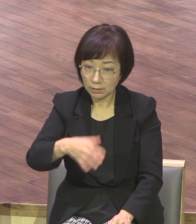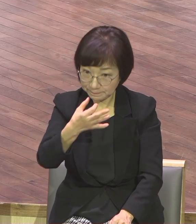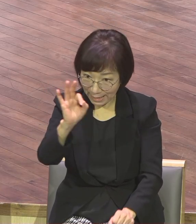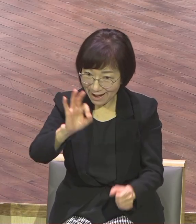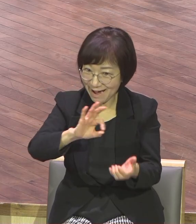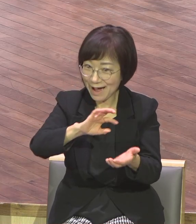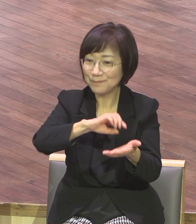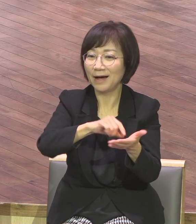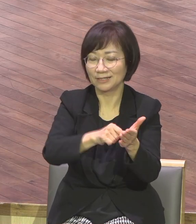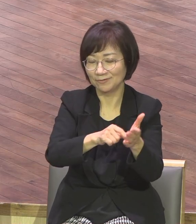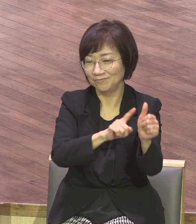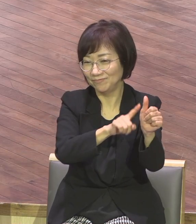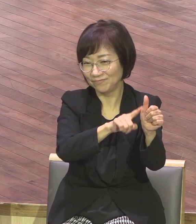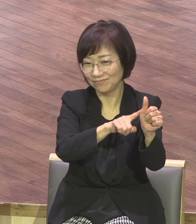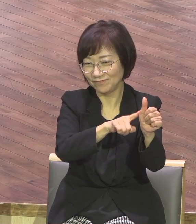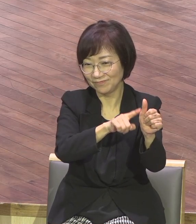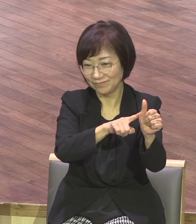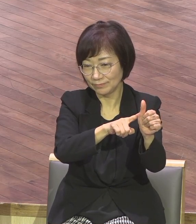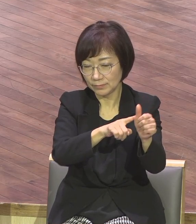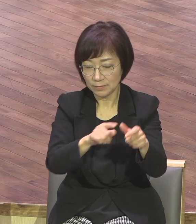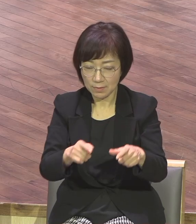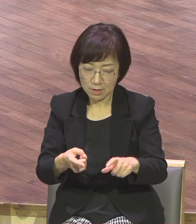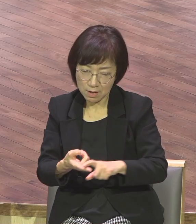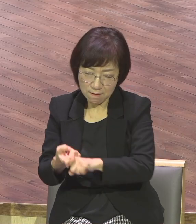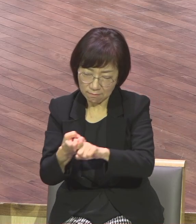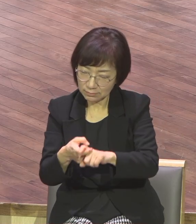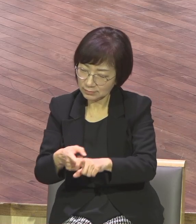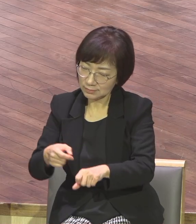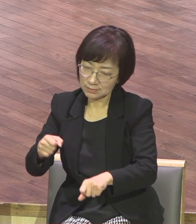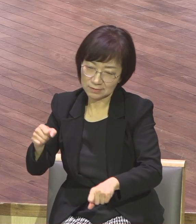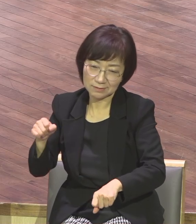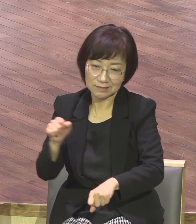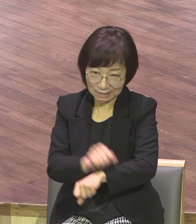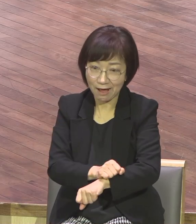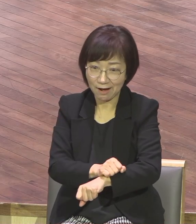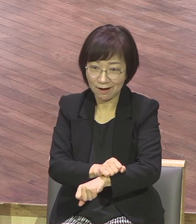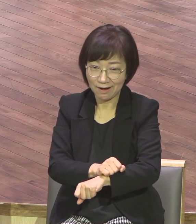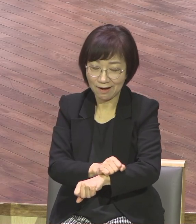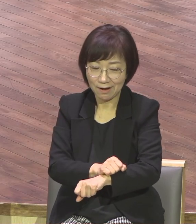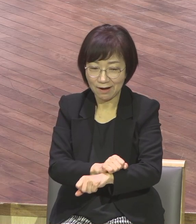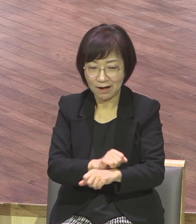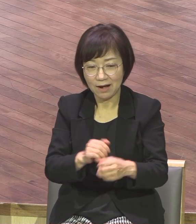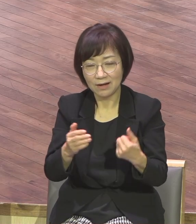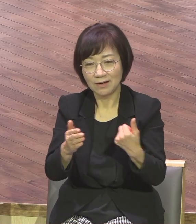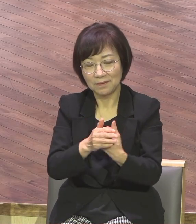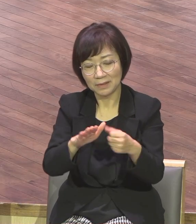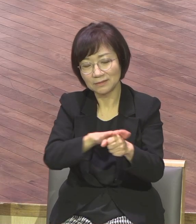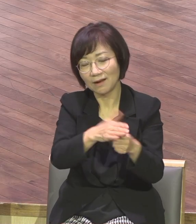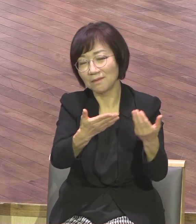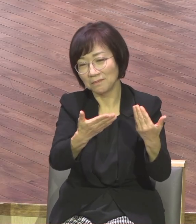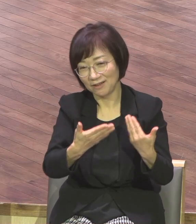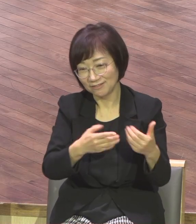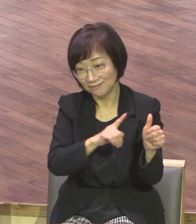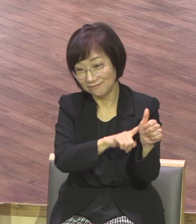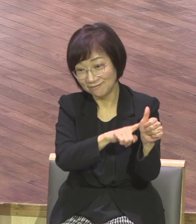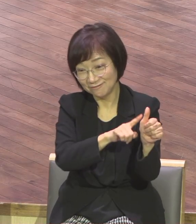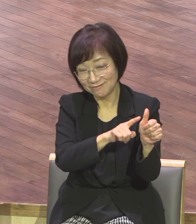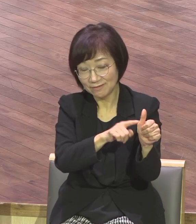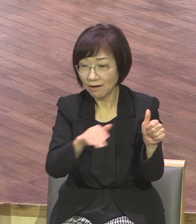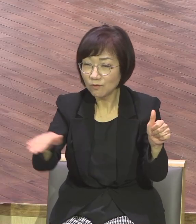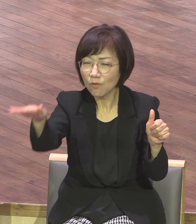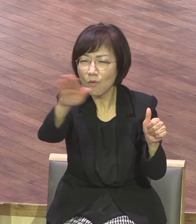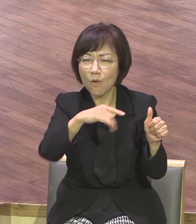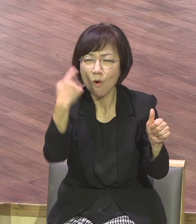인정할 만큼 그런 원리스 메이커 역할을 하고 있었던 사람이에요. 그러니까 너희들 다 알지